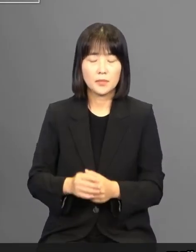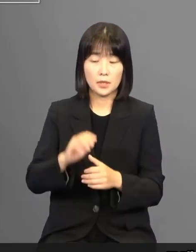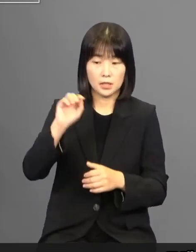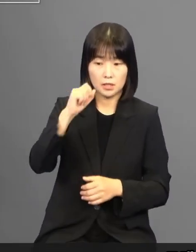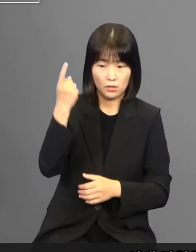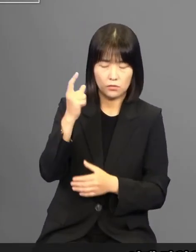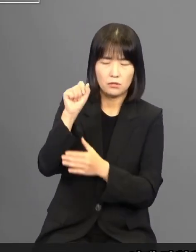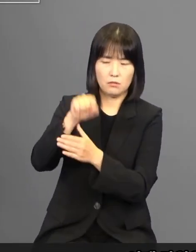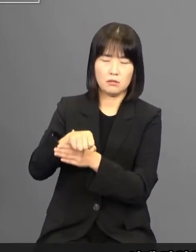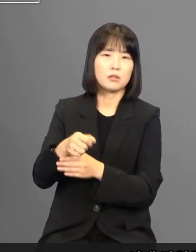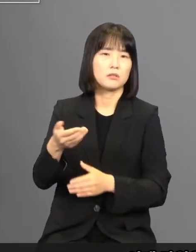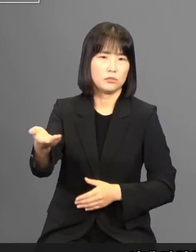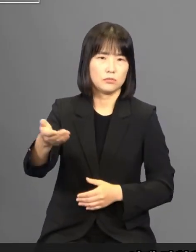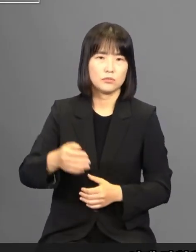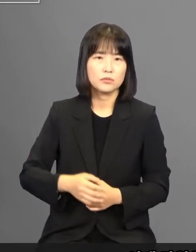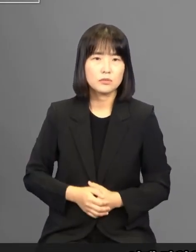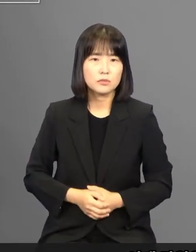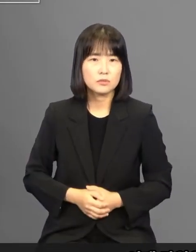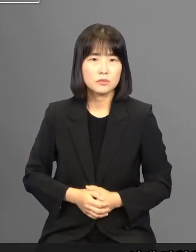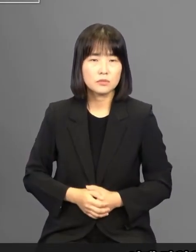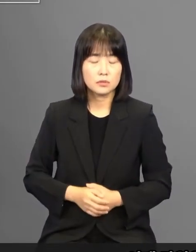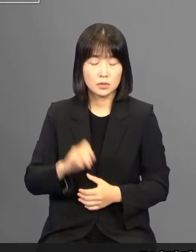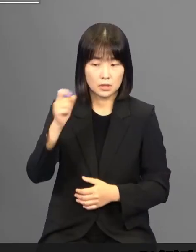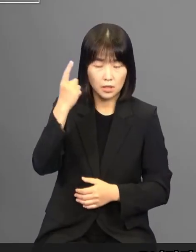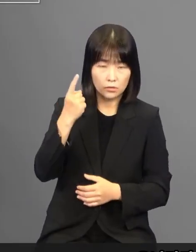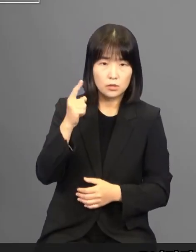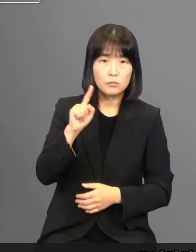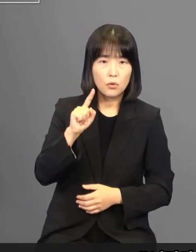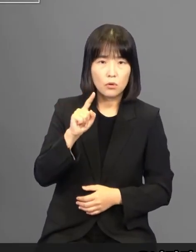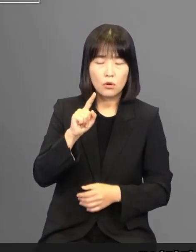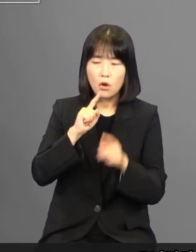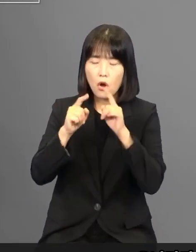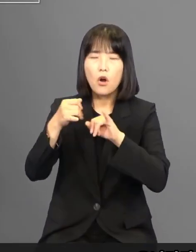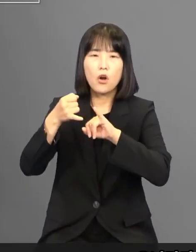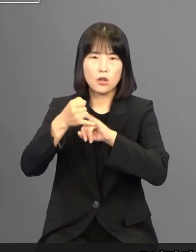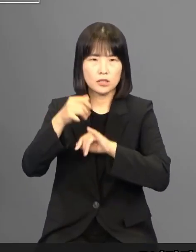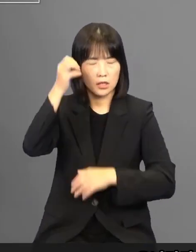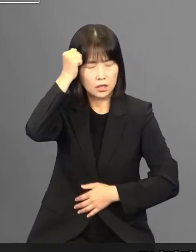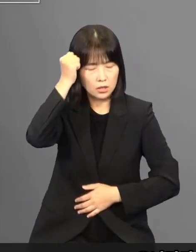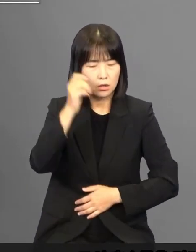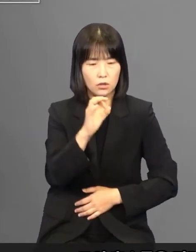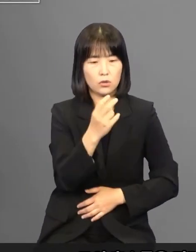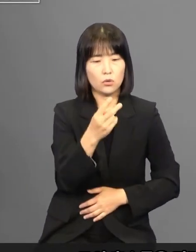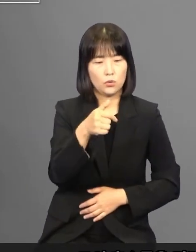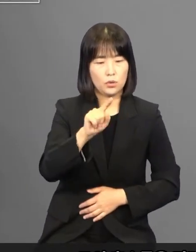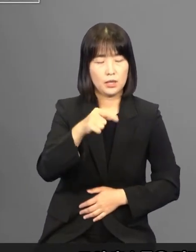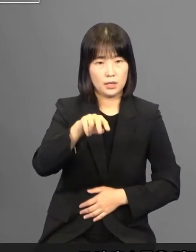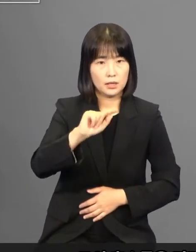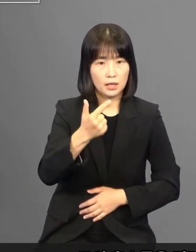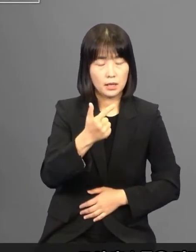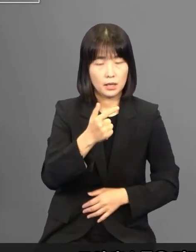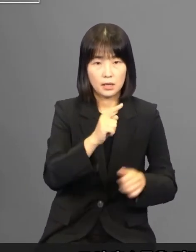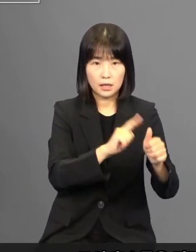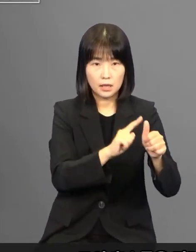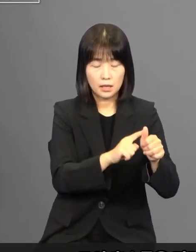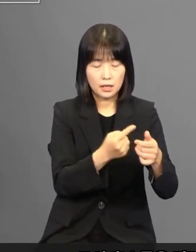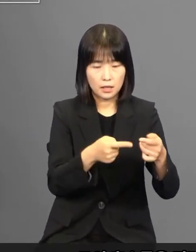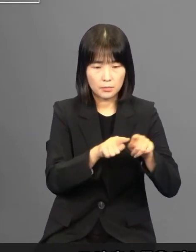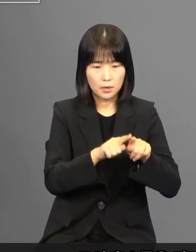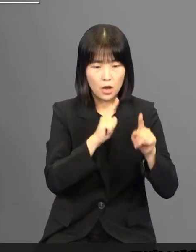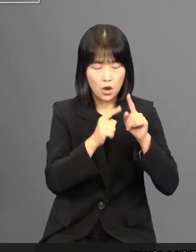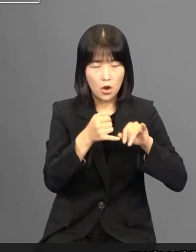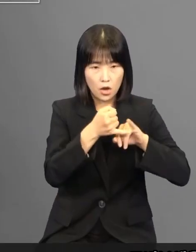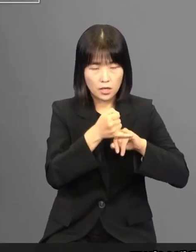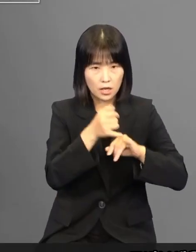하죠. 이때 다윗은 언약을 기억합니다. 요나단과의 언약을 기억하여 그의 후손들을 지켜주기로 한 언약을